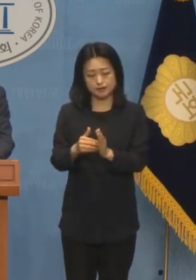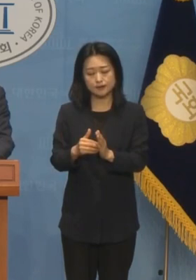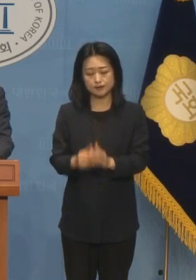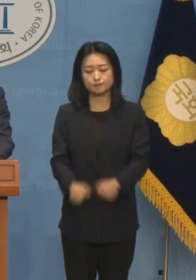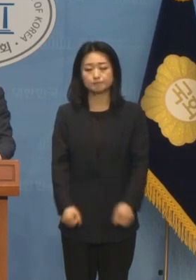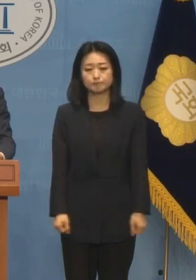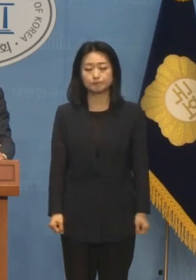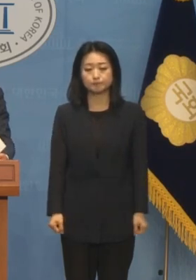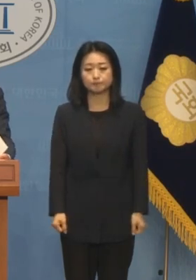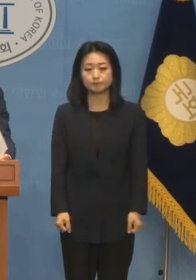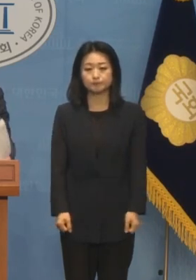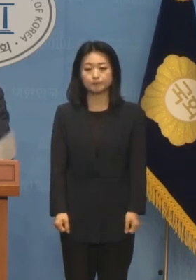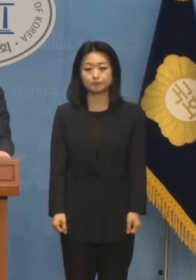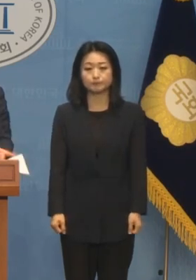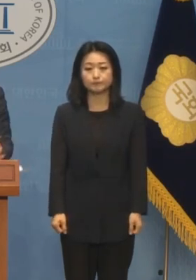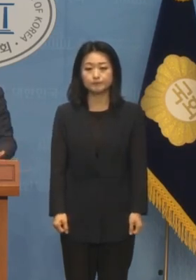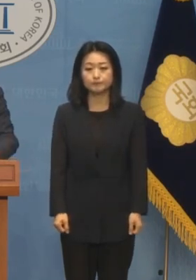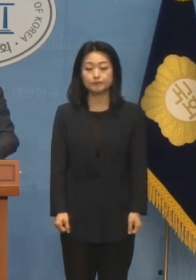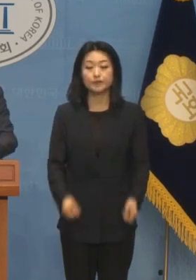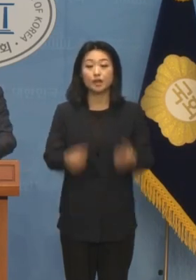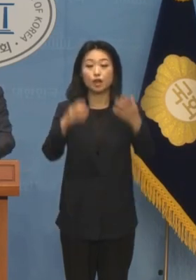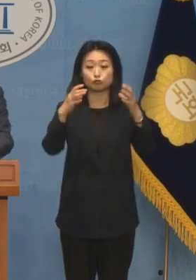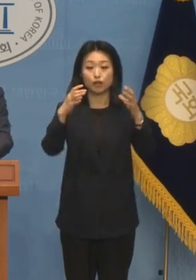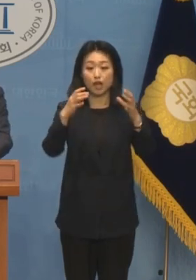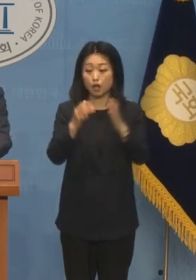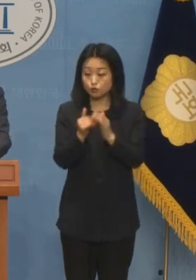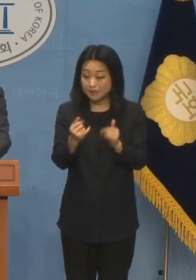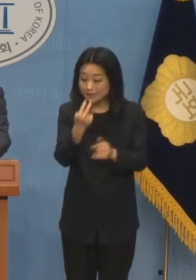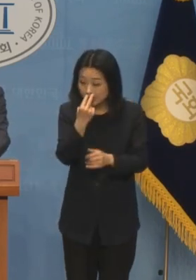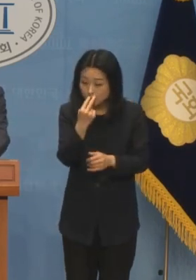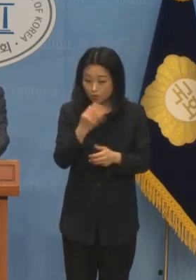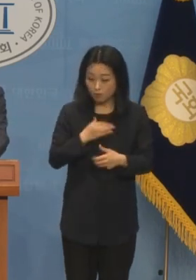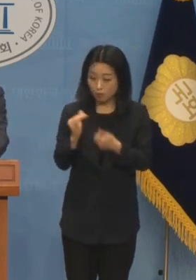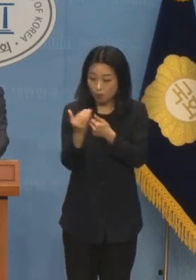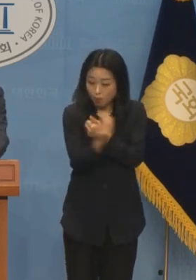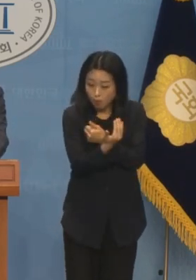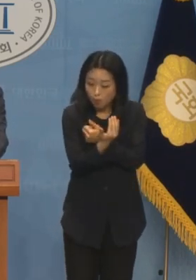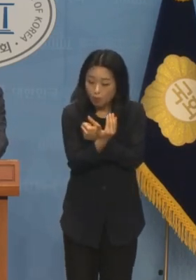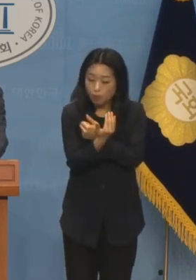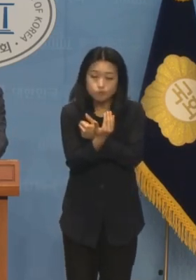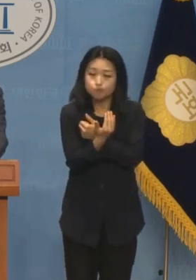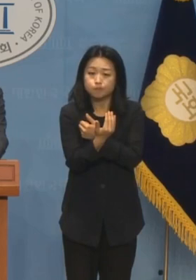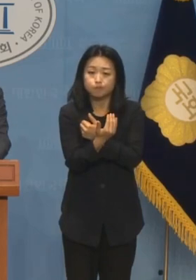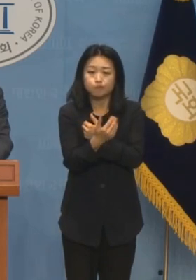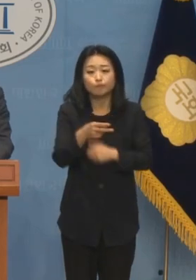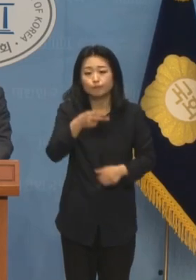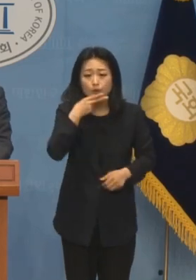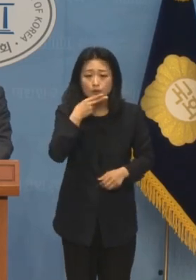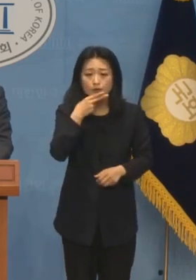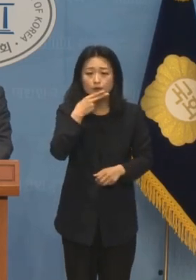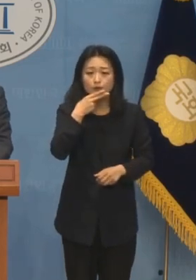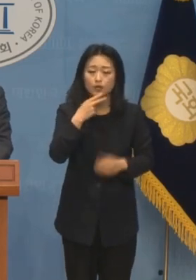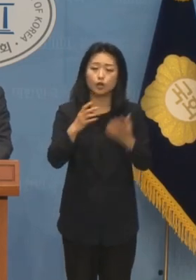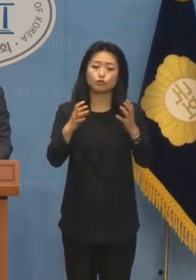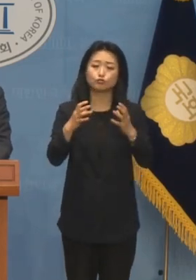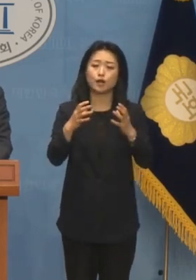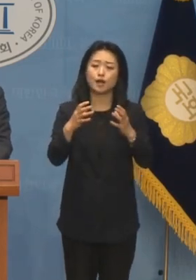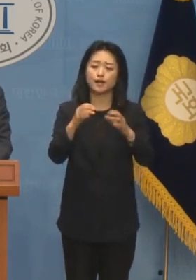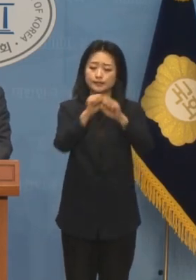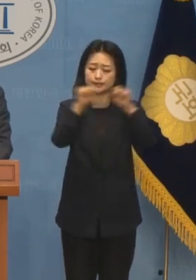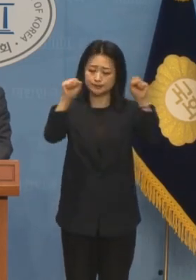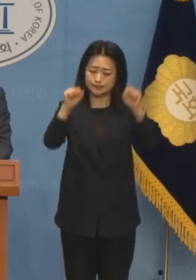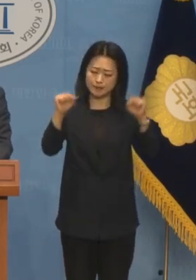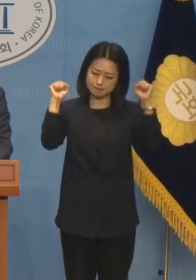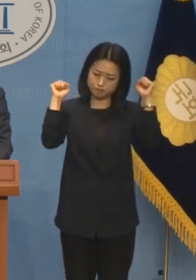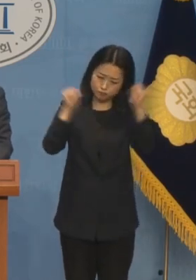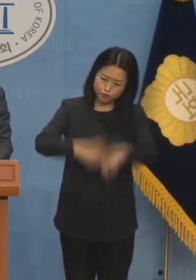죽음이 있었습니다 국가가 전혀 국민의 생명과 안전을 돌보지 못하고 있는 심각한 국가 시스템이